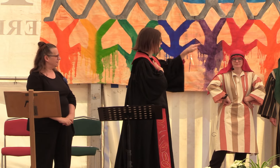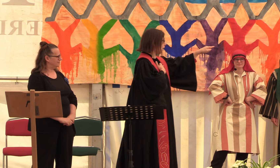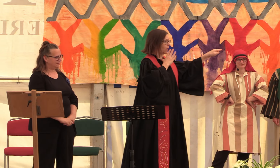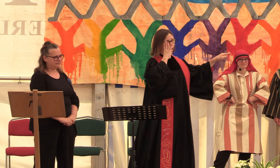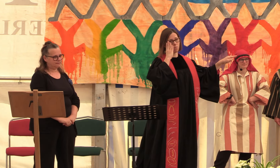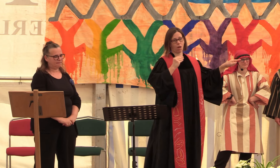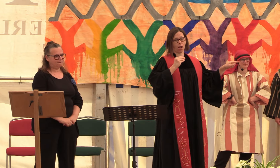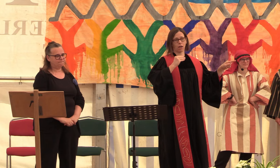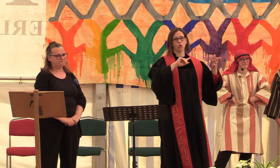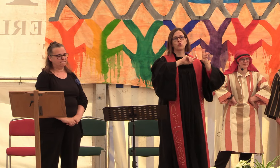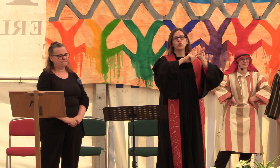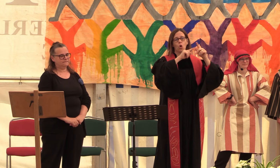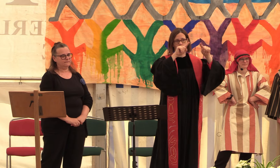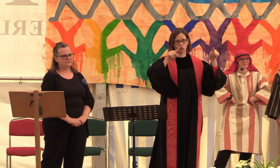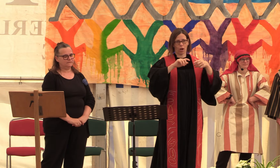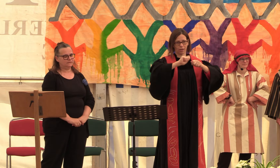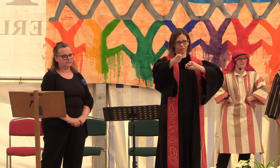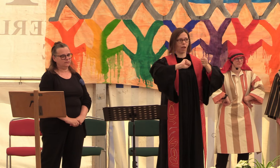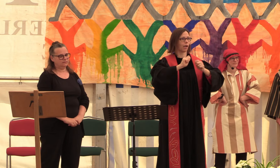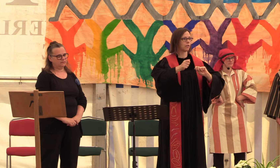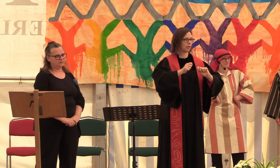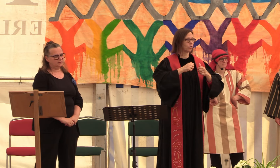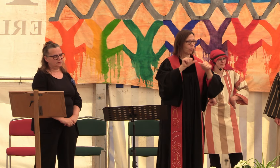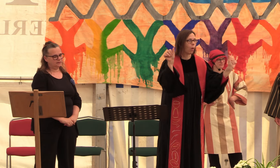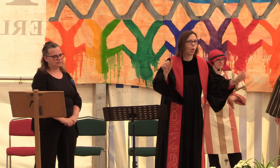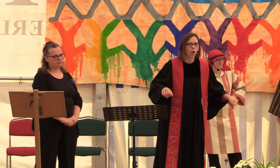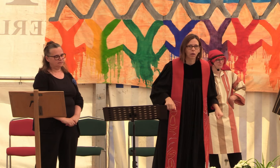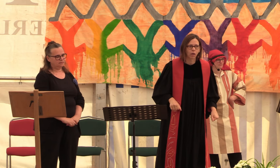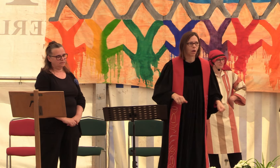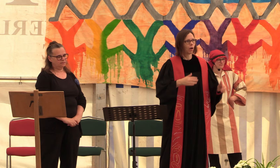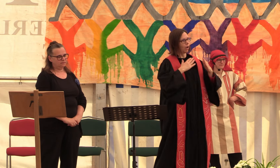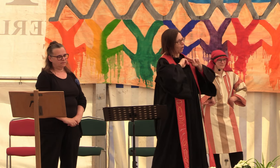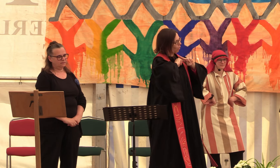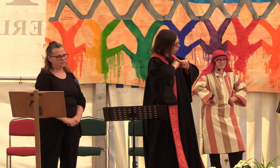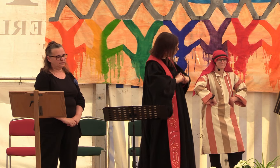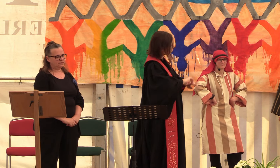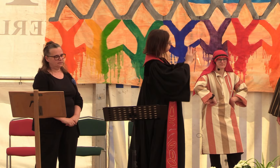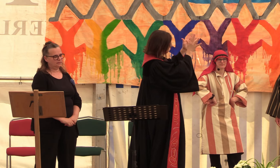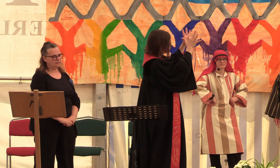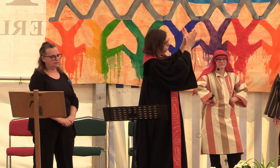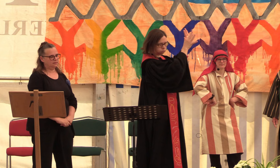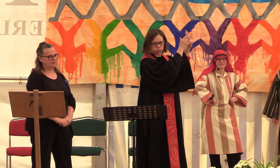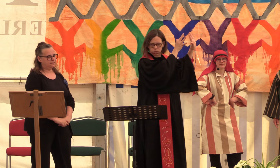Zum Glück hat der Mann den Schuldschein zerrissen. Glücklicherweise.